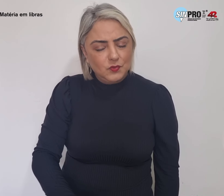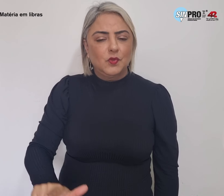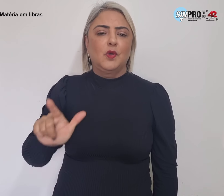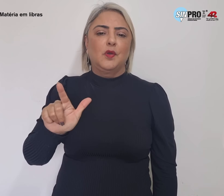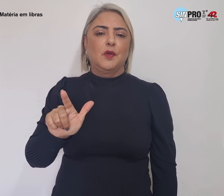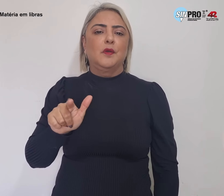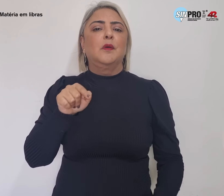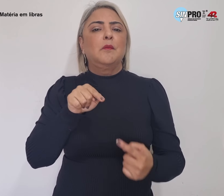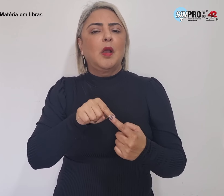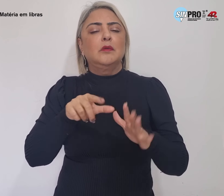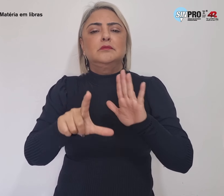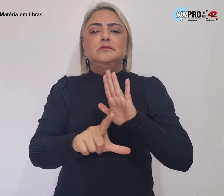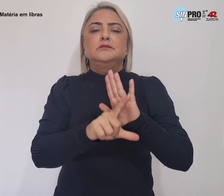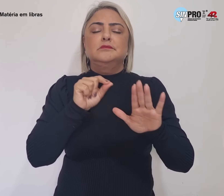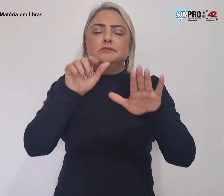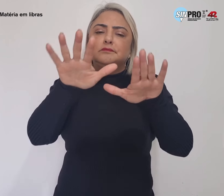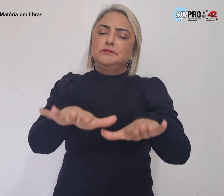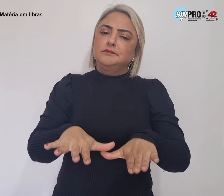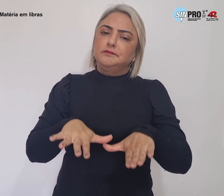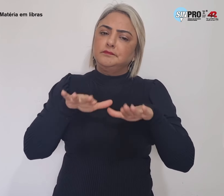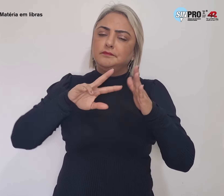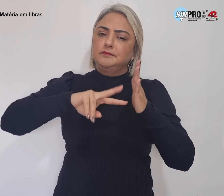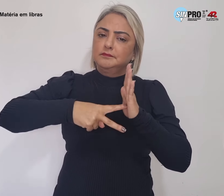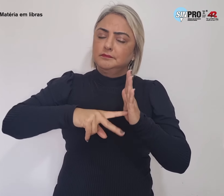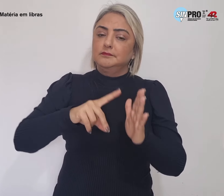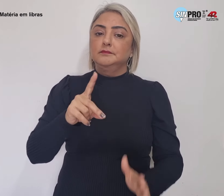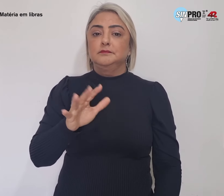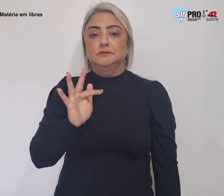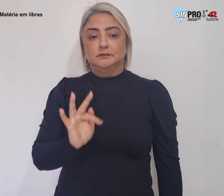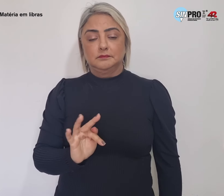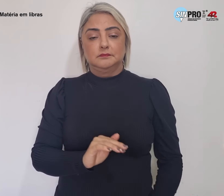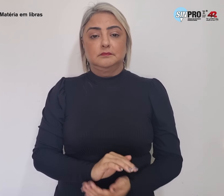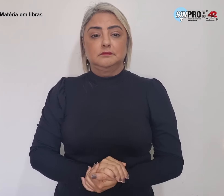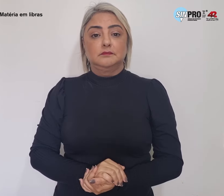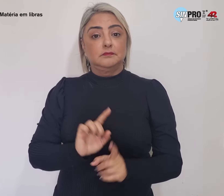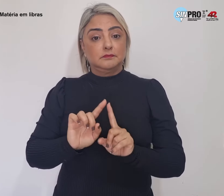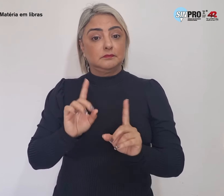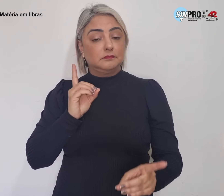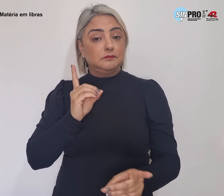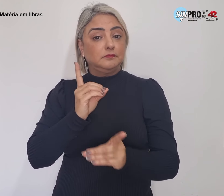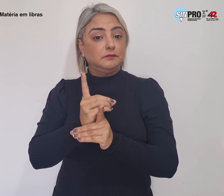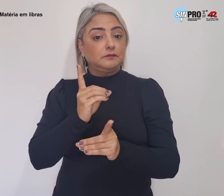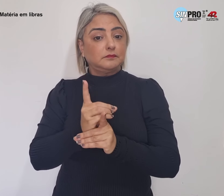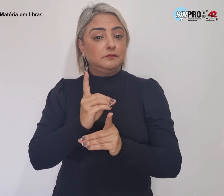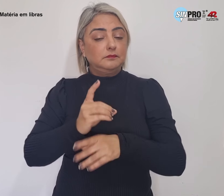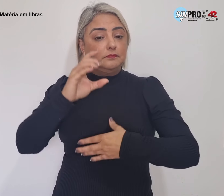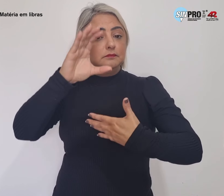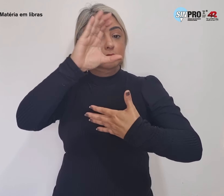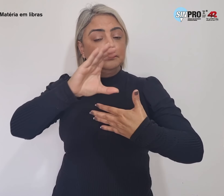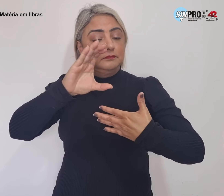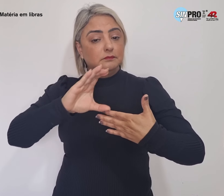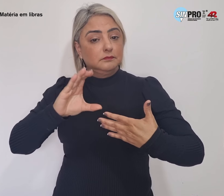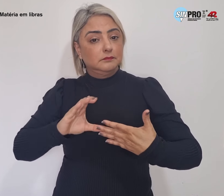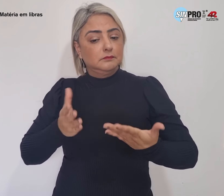destaque da Assembleia do SimproDF. No encontro, a categoria engajada na luta